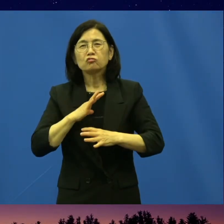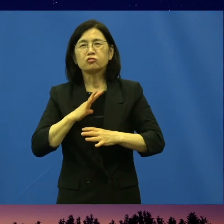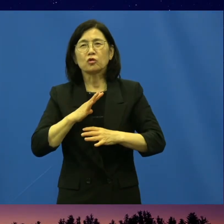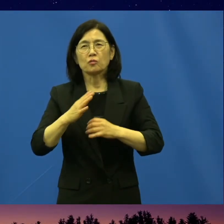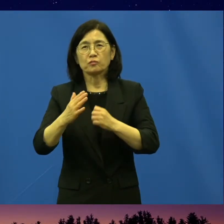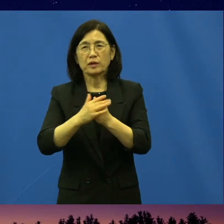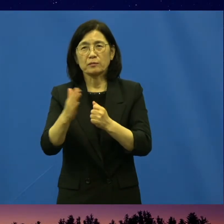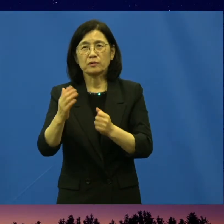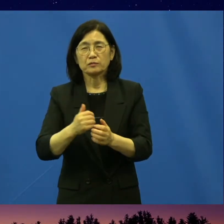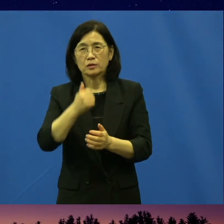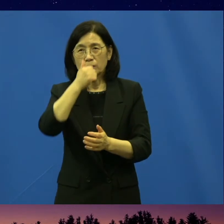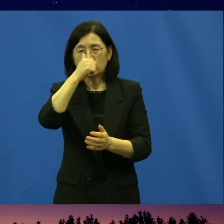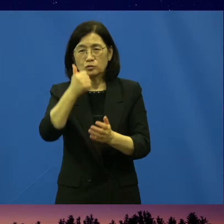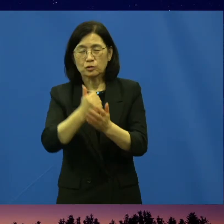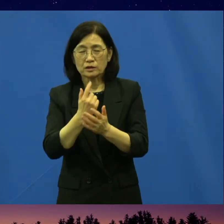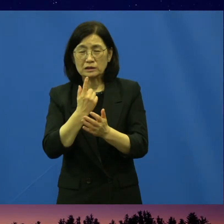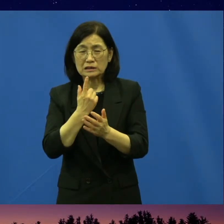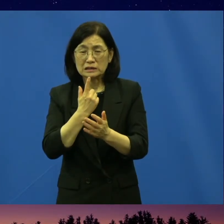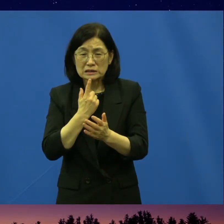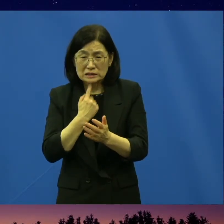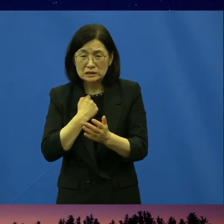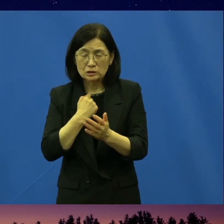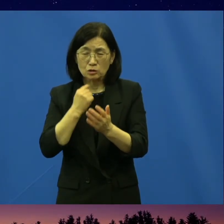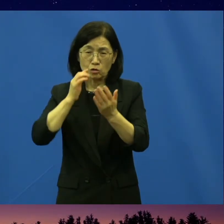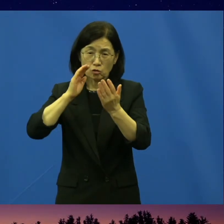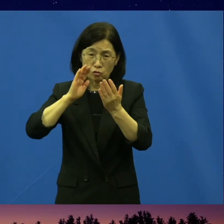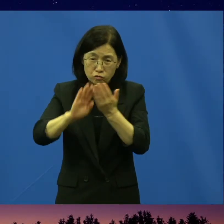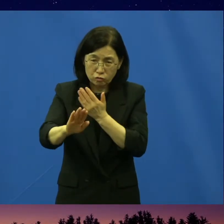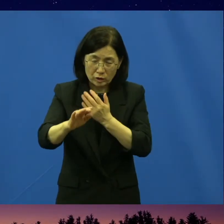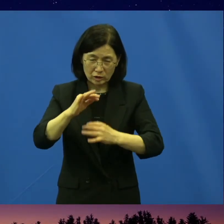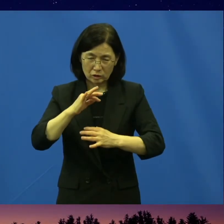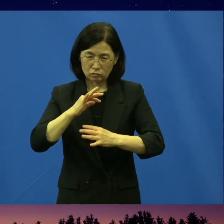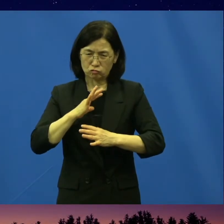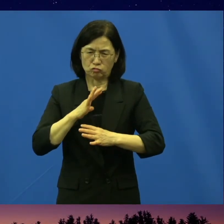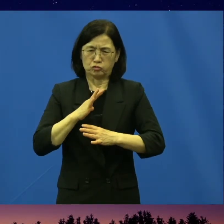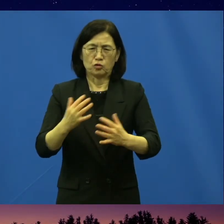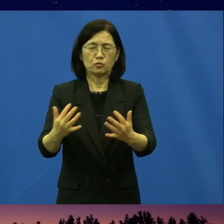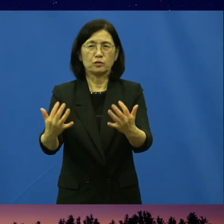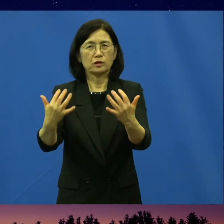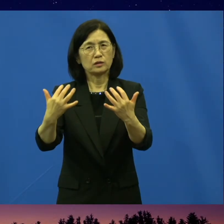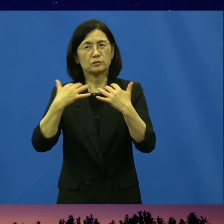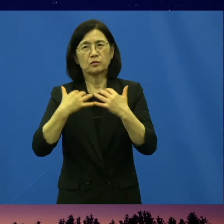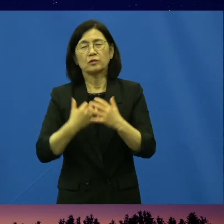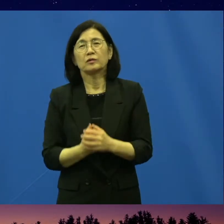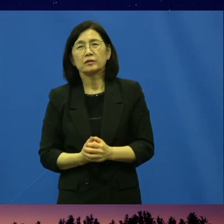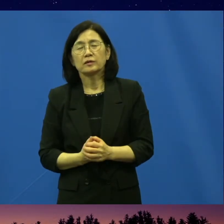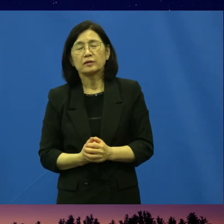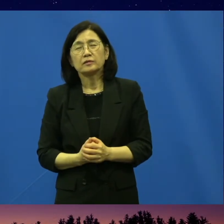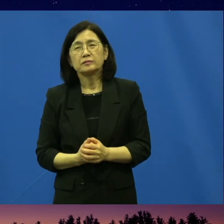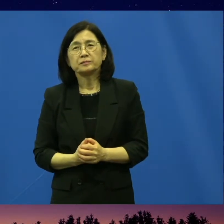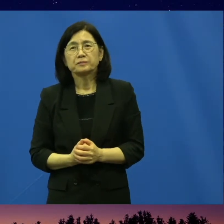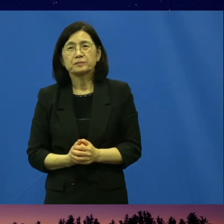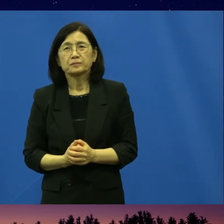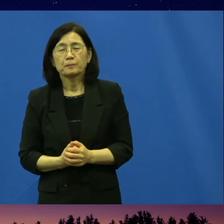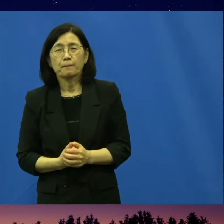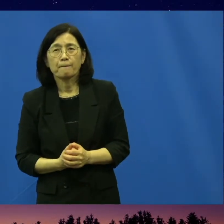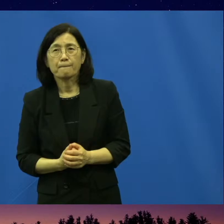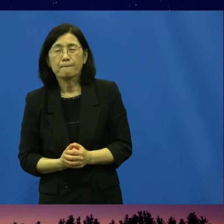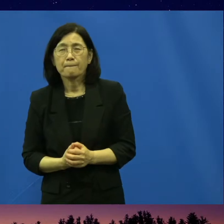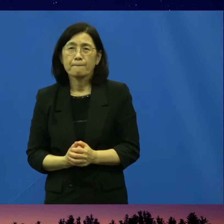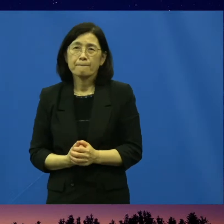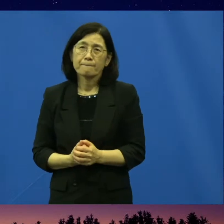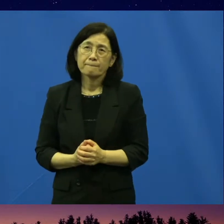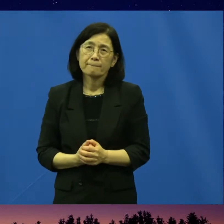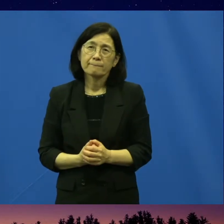그래서 죄를 짓는 순간 두려움이 오고 이 타락한 세상에서 결국 우리는 온갖 두려움에 시달리며 살아가게 된